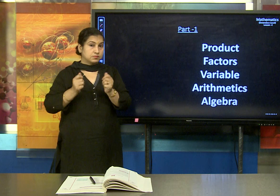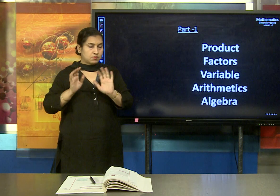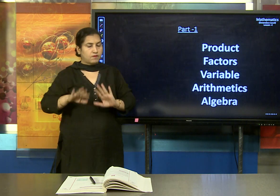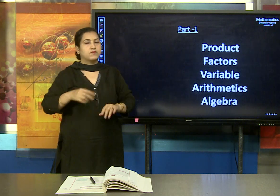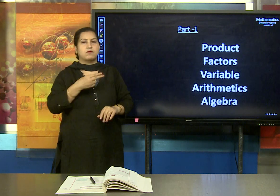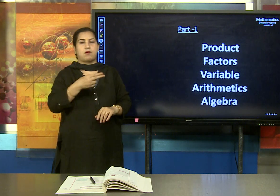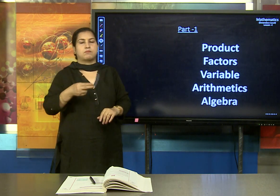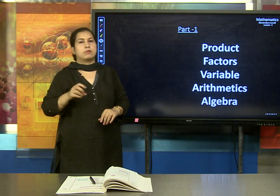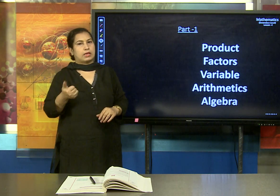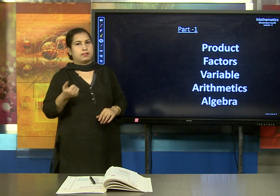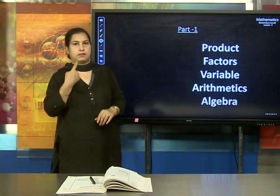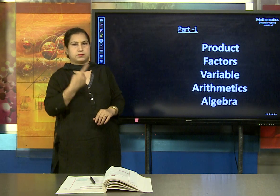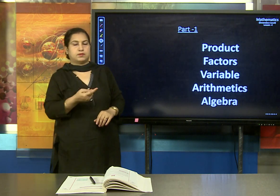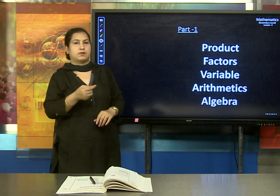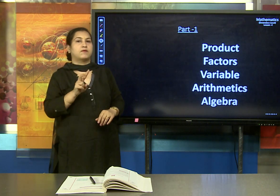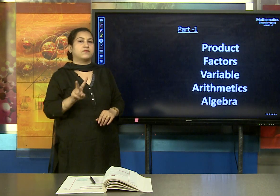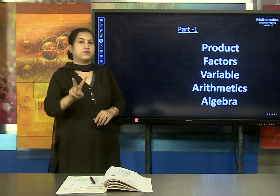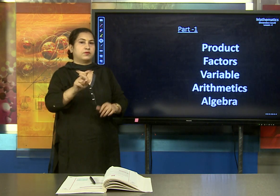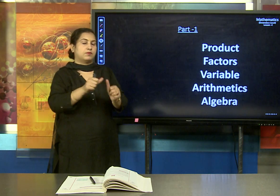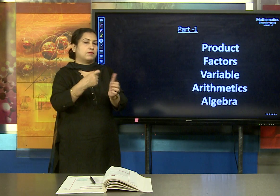वैल्यूज़ को, मान को वेरिएबल कहा जाता है।